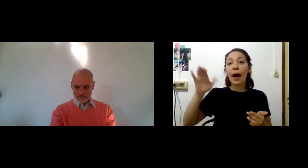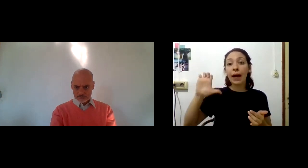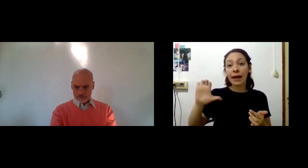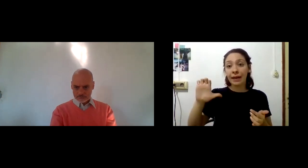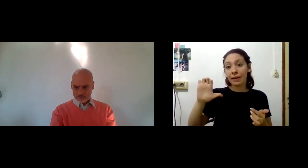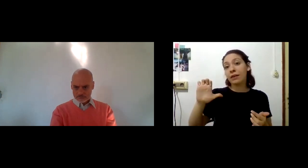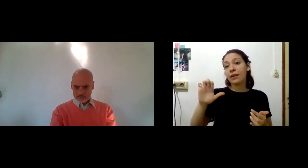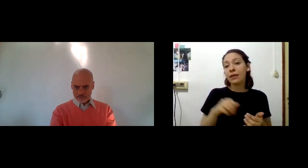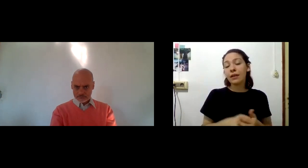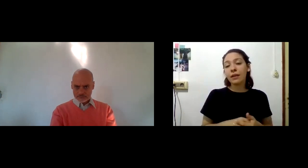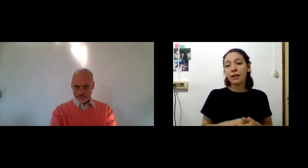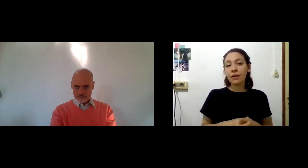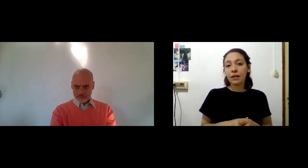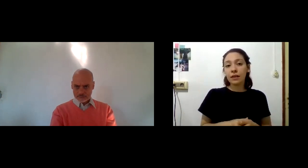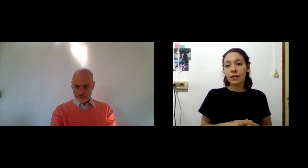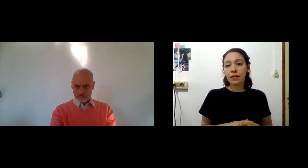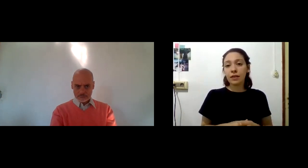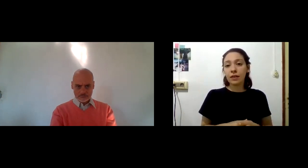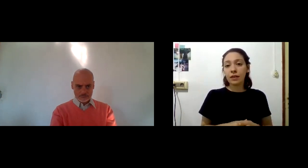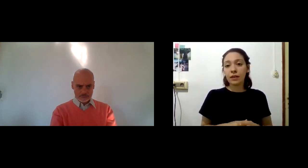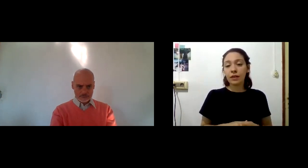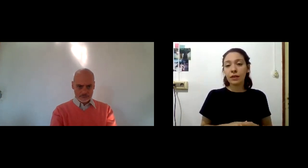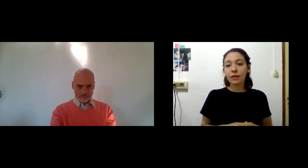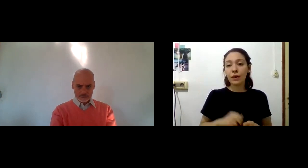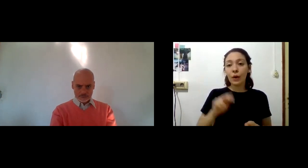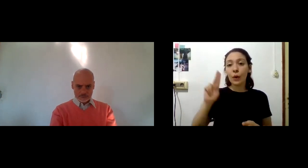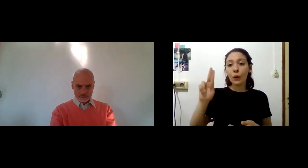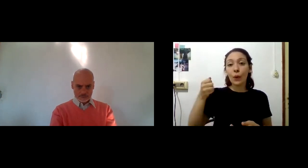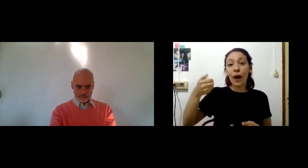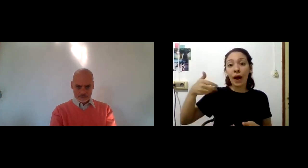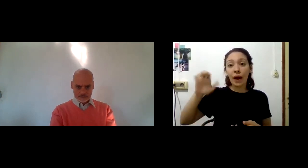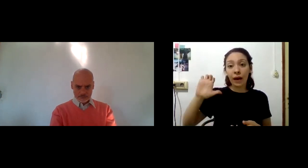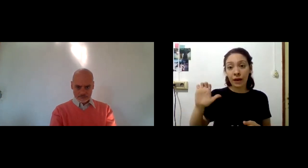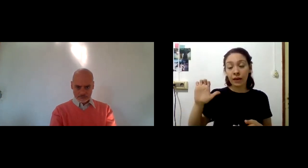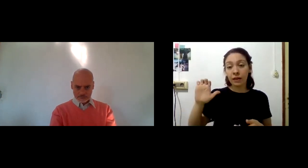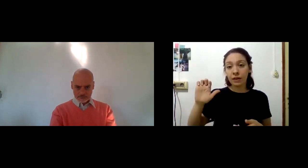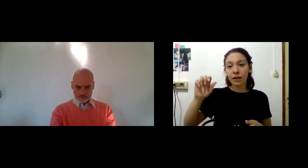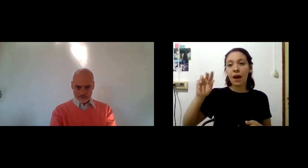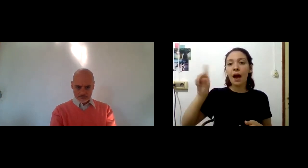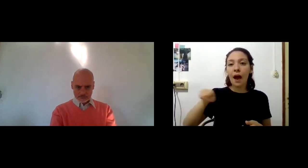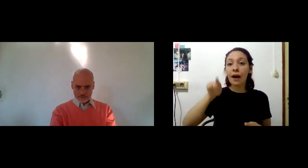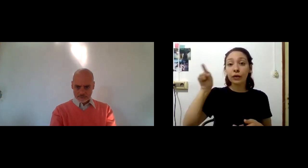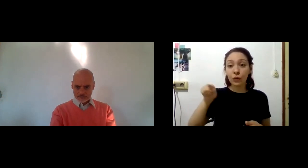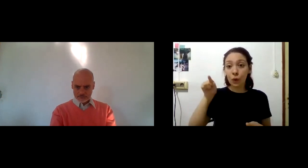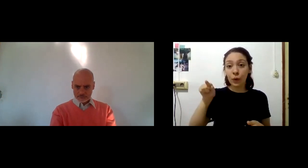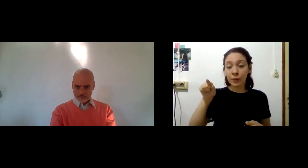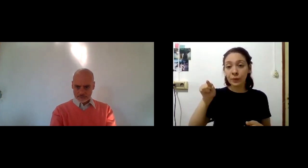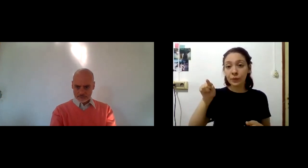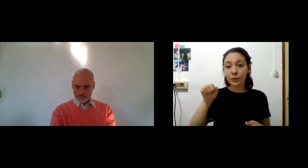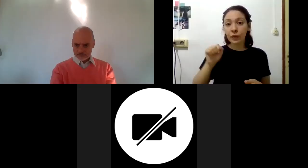podemos hacer. Es UAE, UAE, arroba sí,